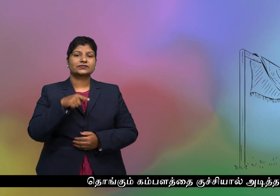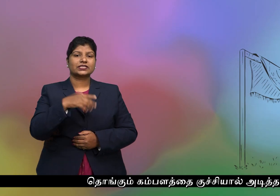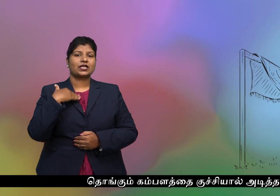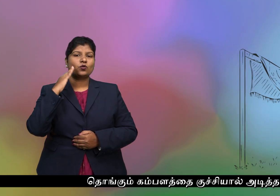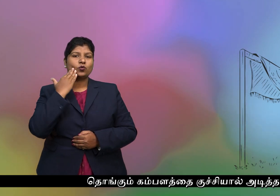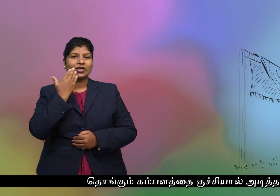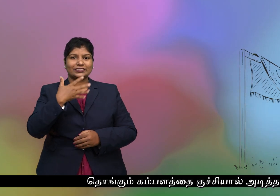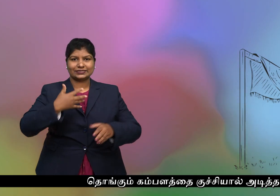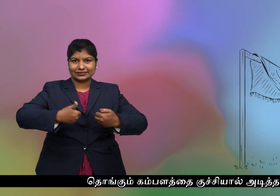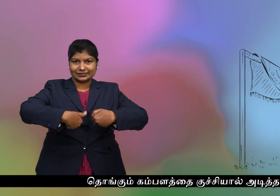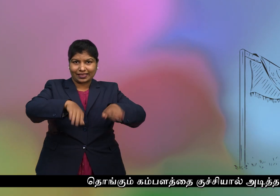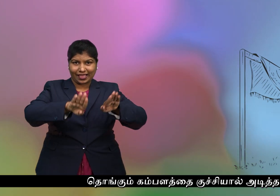கம்பளத்தை குச்சியால் அடித்தால்